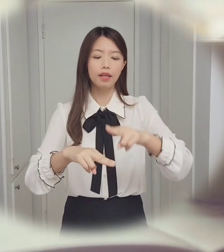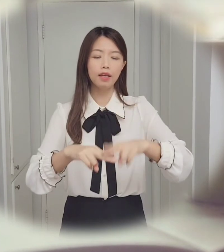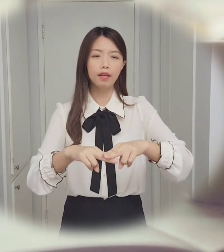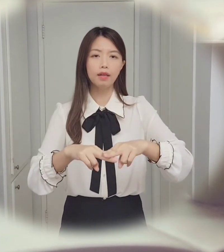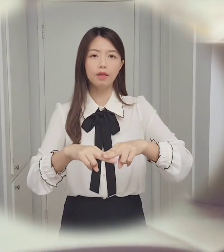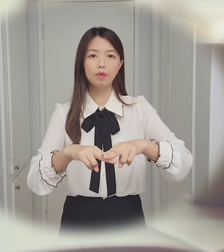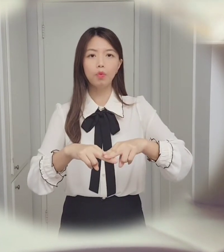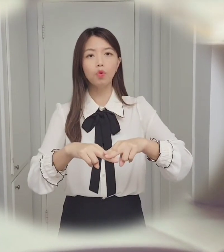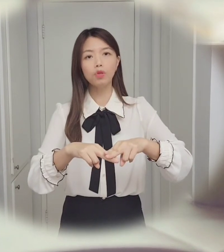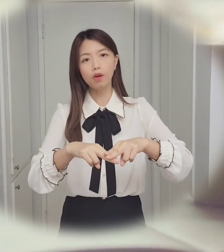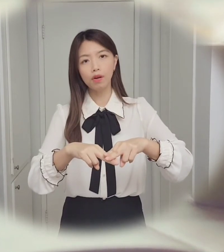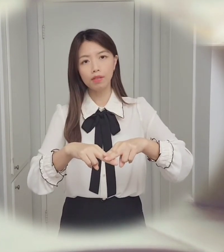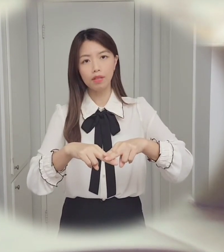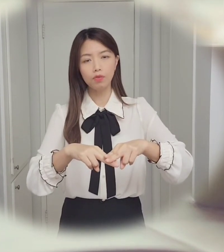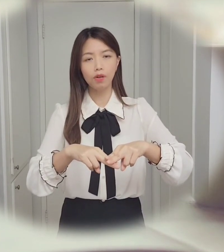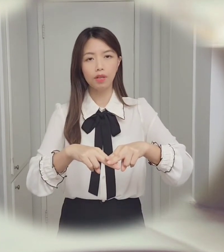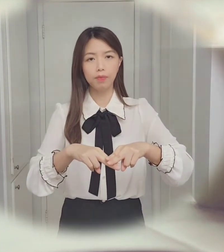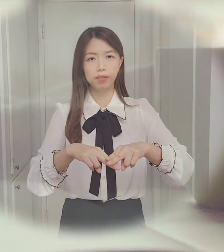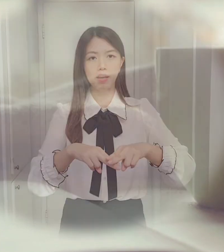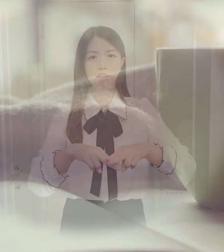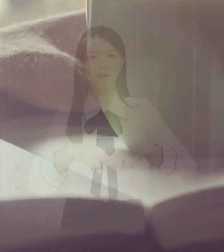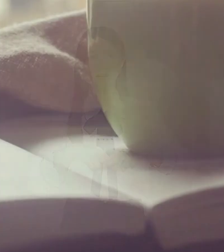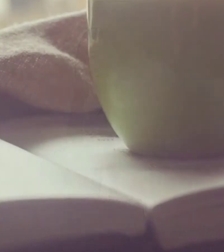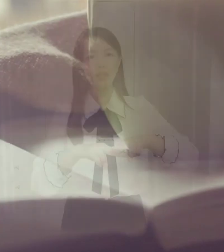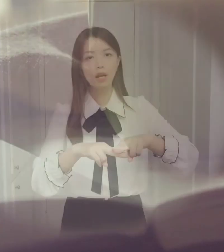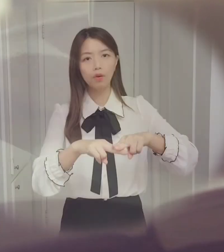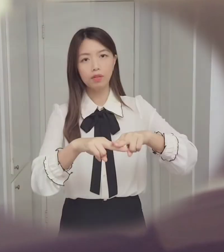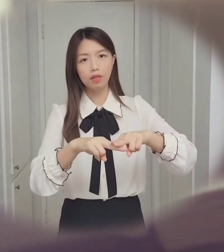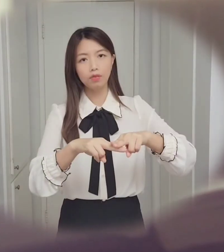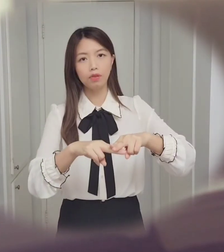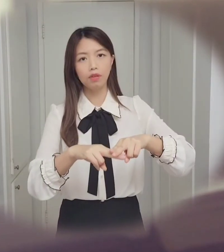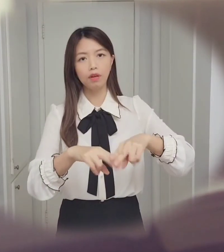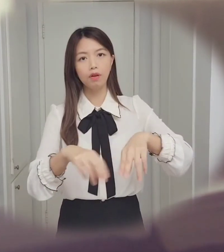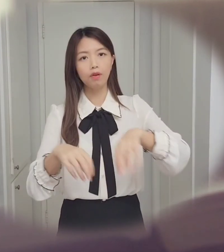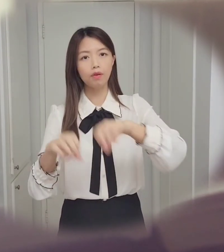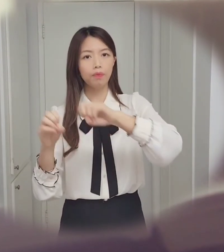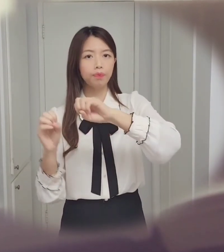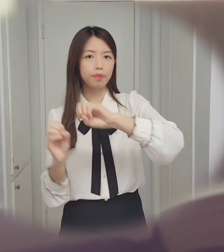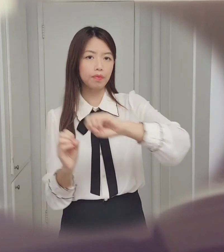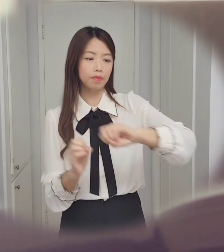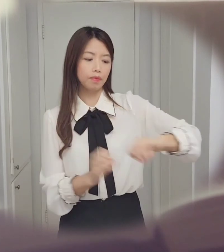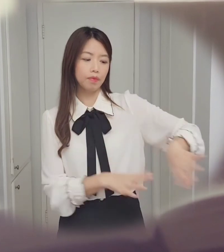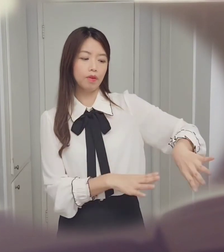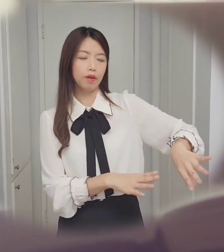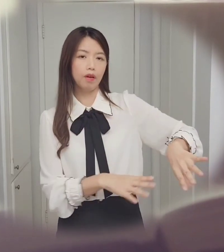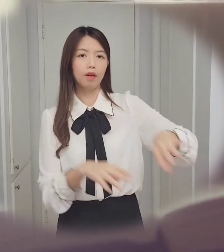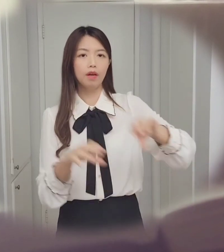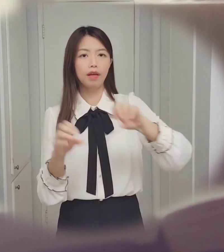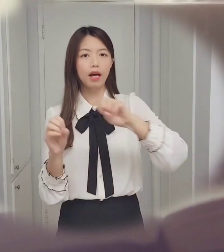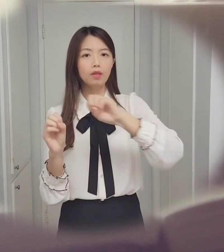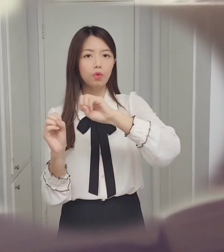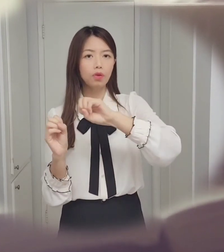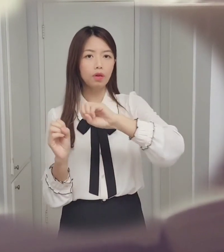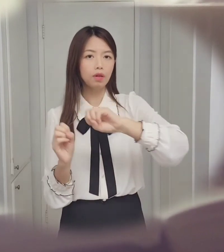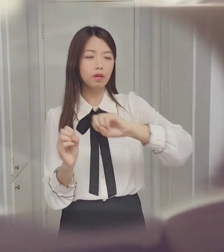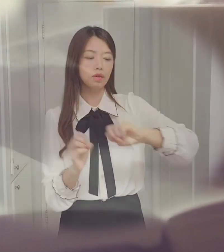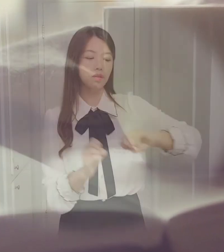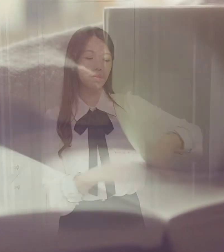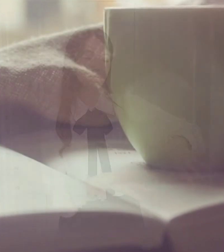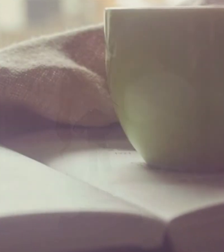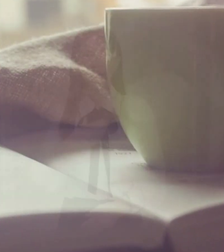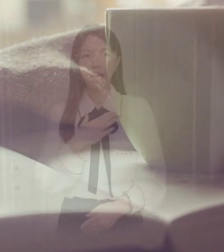귀한 자리. 보좌라고 하는 뜻의 수어가 됩니다. 버리다라고 하는 뜻의 수어는요, 이렇게